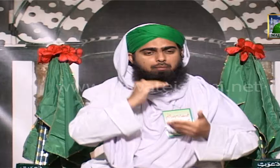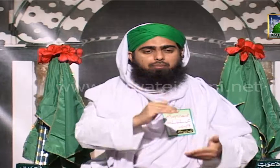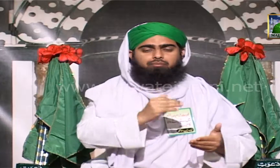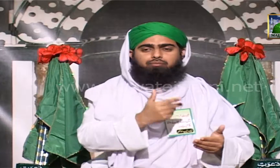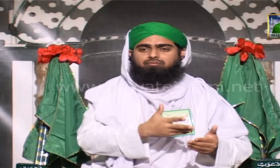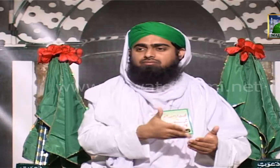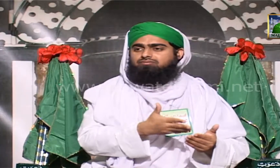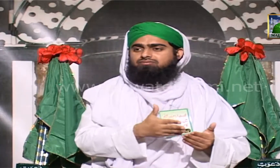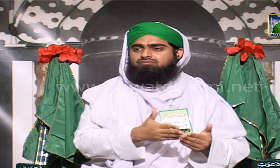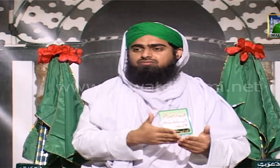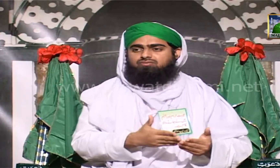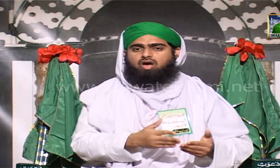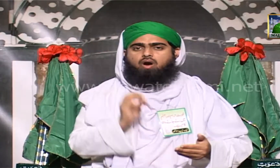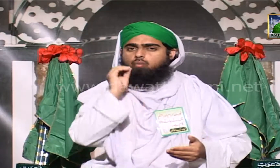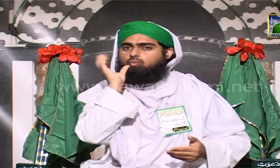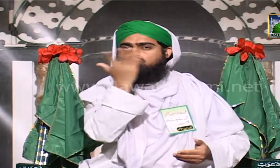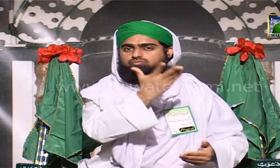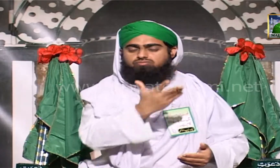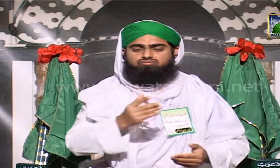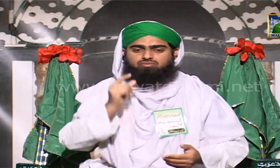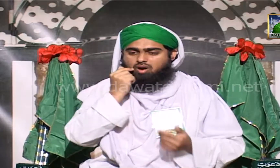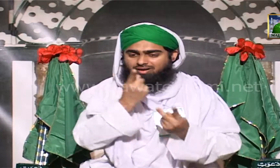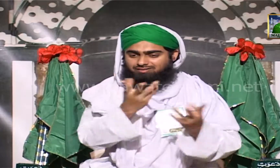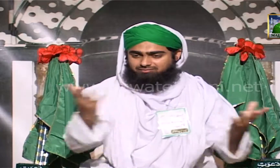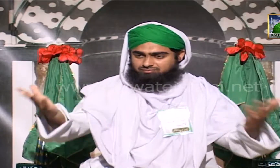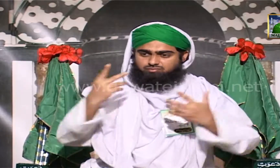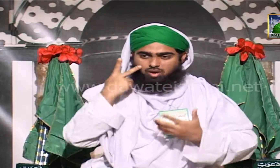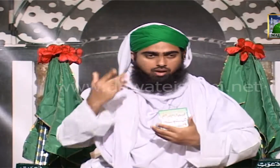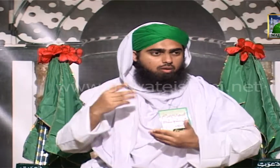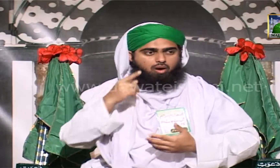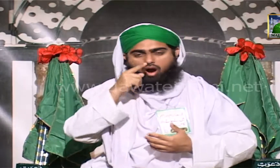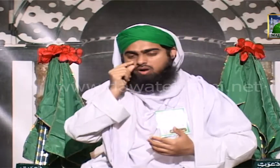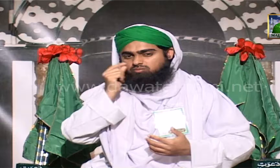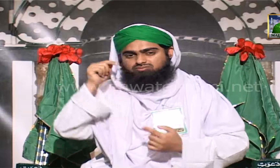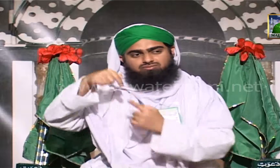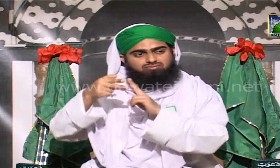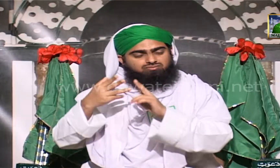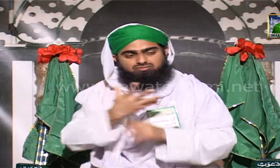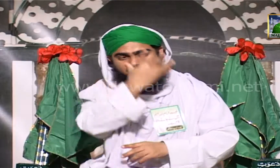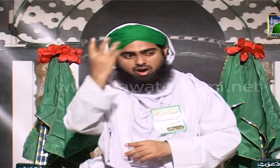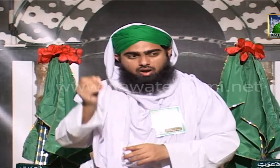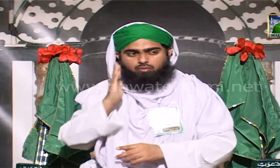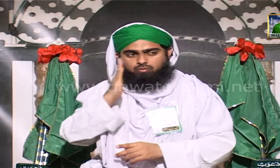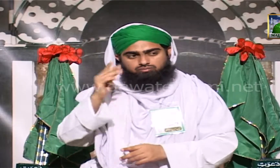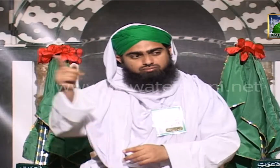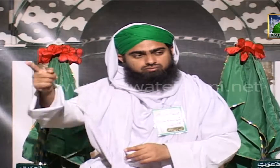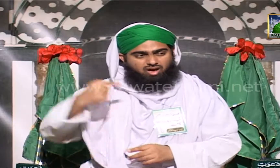اور پھر اس نے عوام میں شور مچا دیا. یہ جو ولی بنا بیٹھا ہے رات دن عبادت کا, جس نے